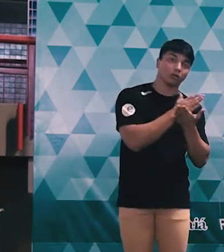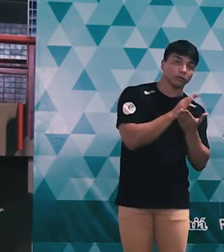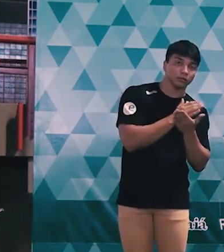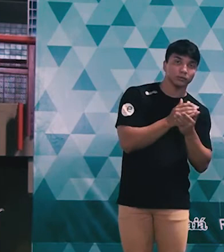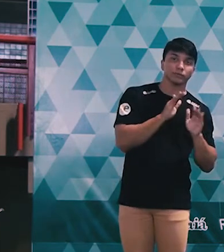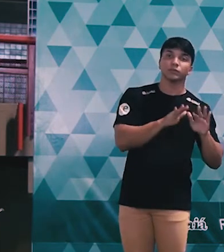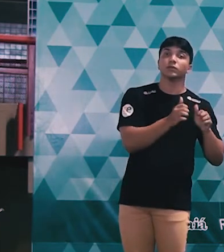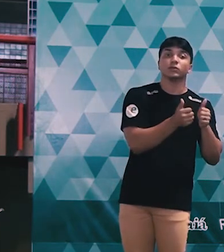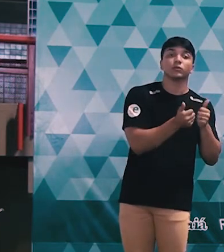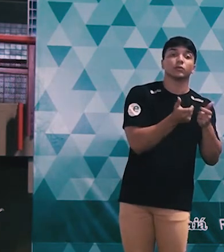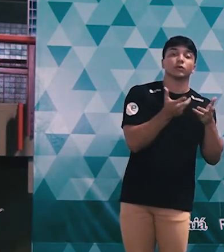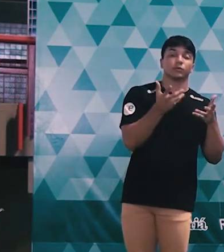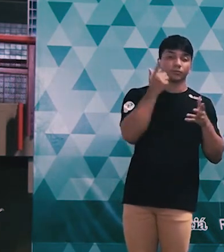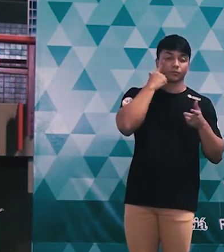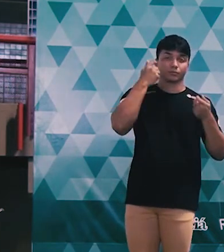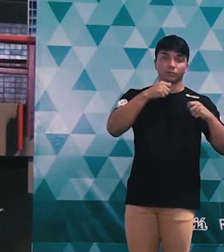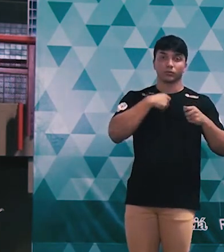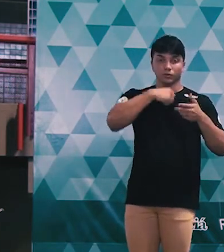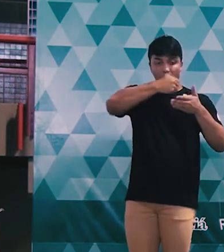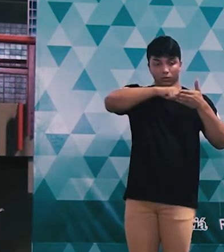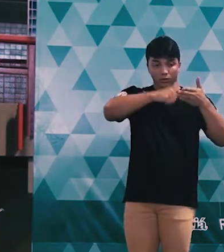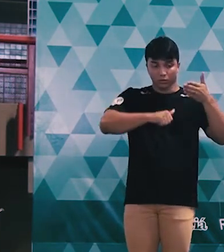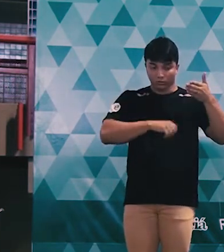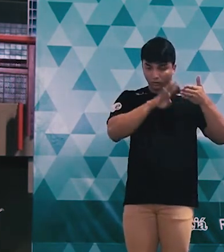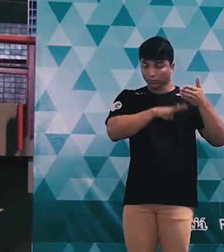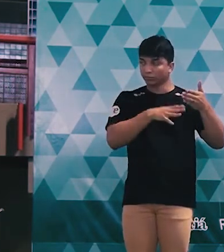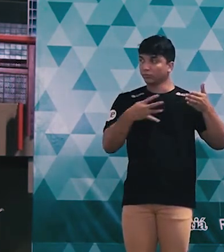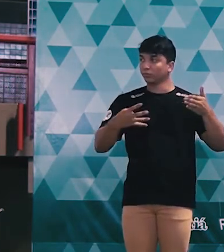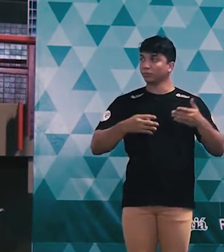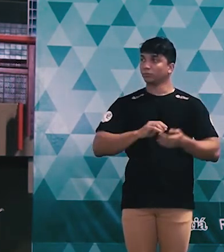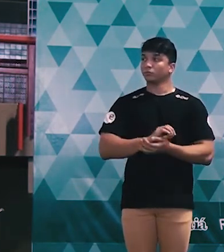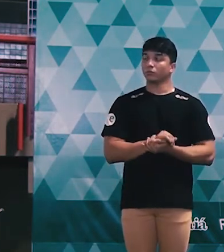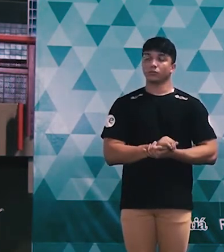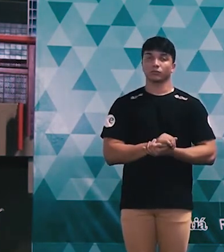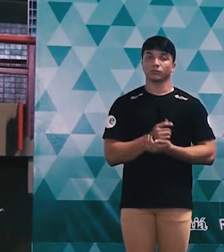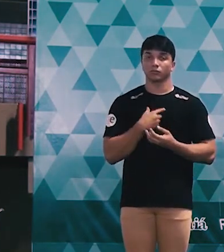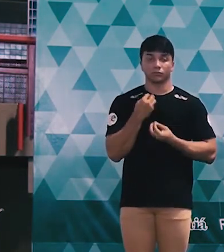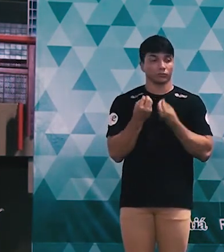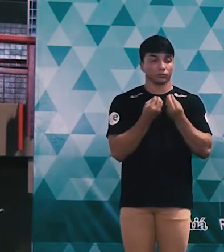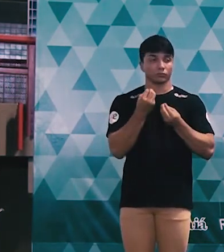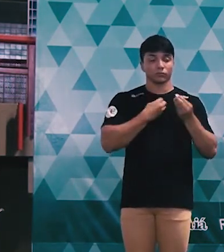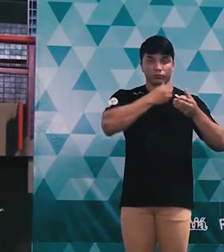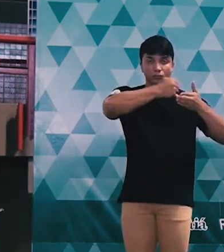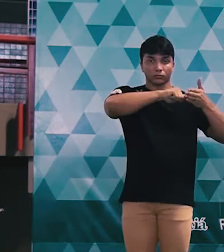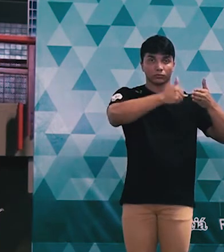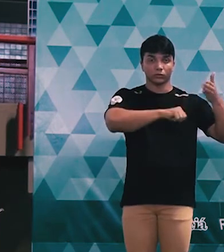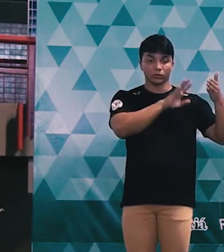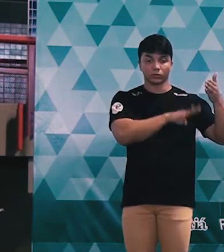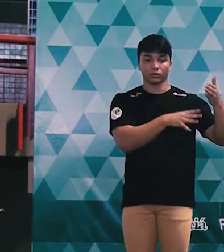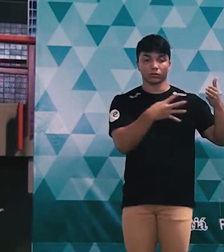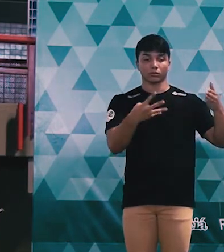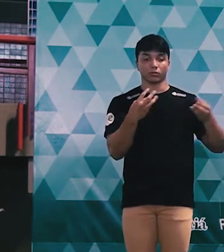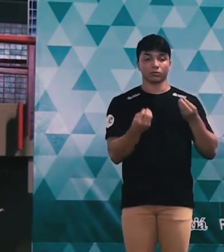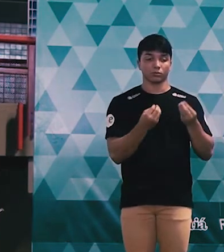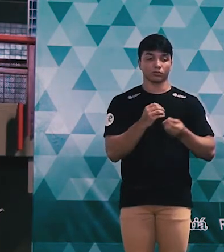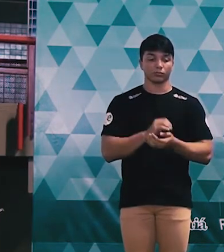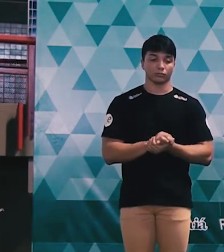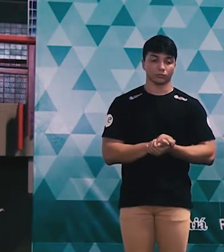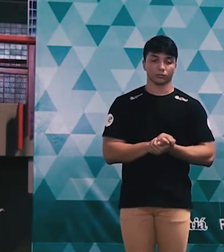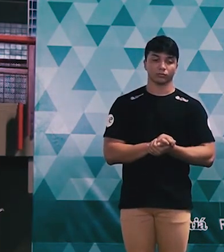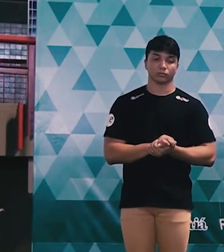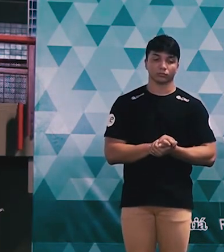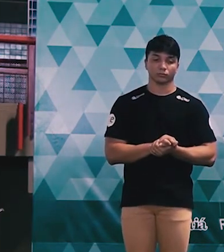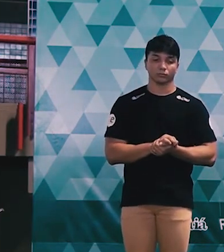ficaram no elevador? Então eu vou ter que analisar a tabela para poder responder isso. E como é que a gente faz a análise da tabela? Eu vou analisar a tabela da